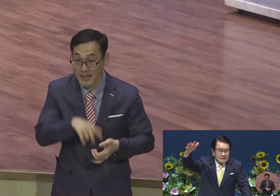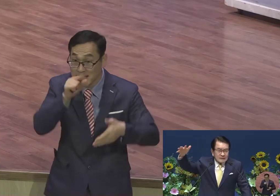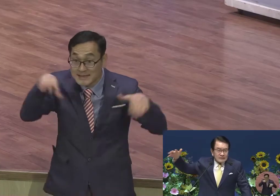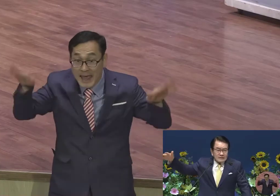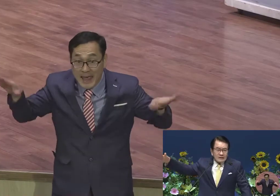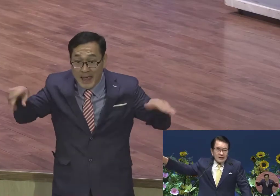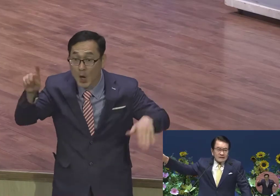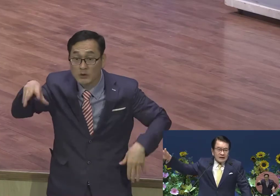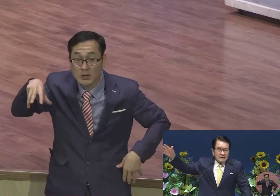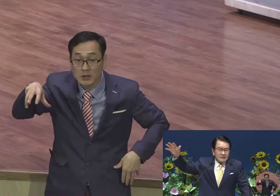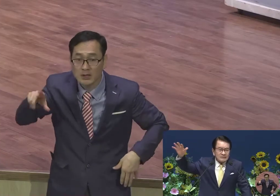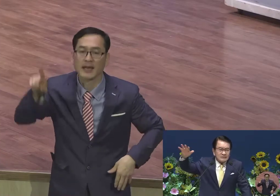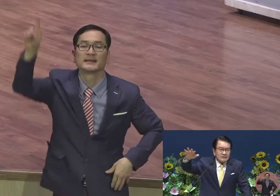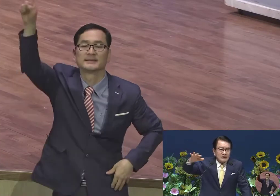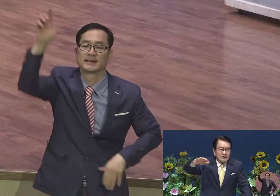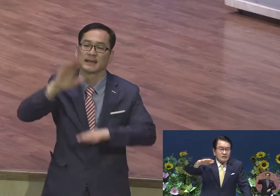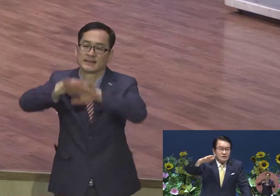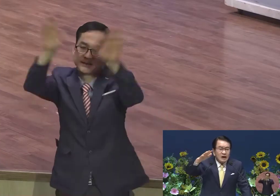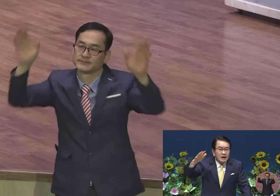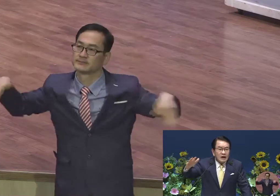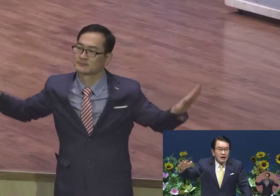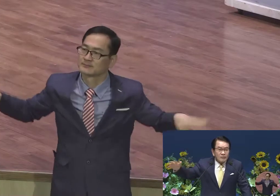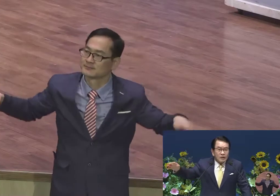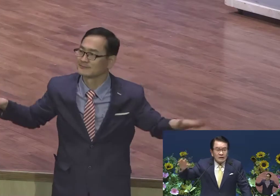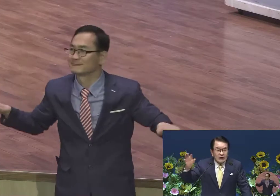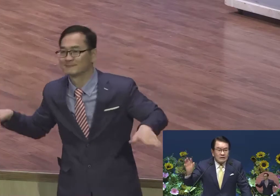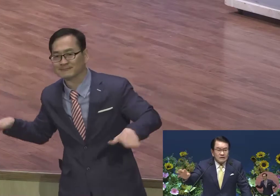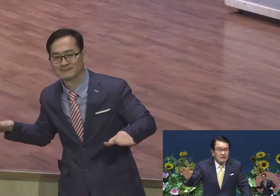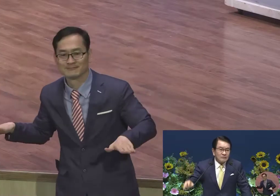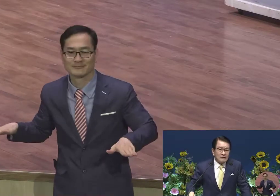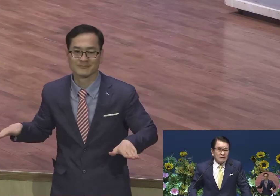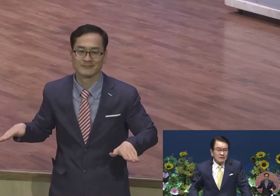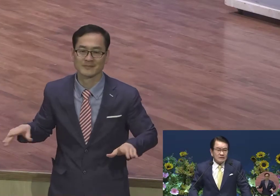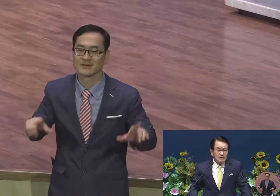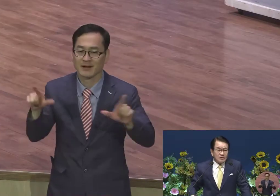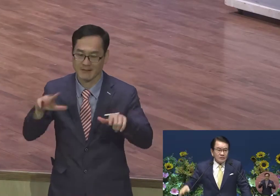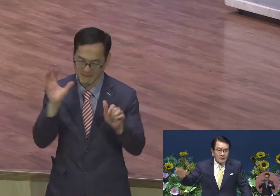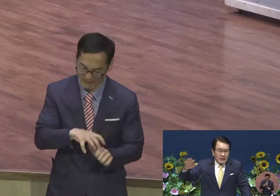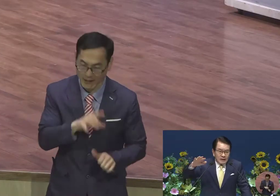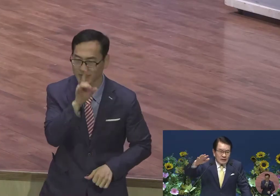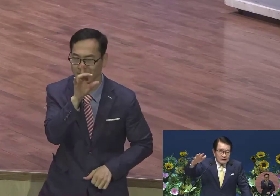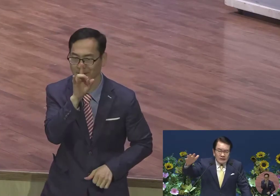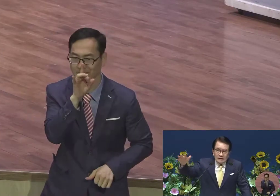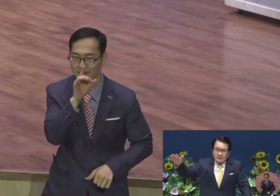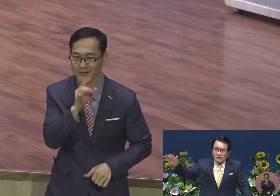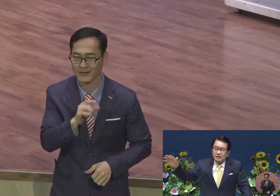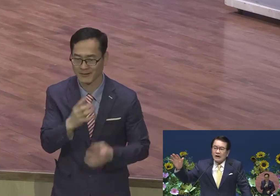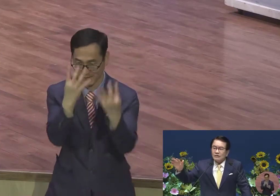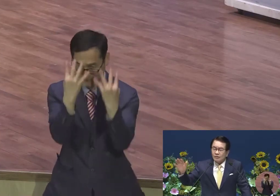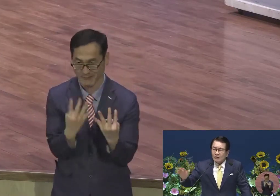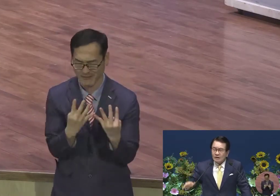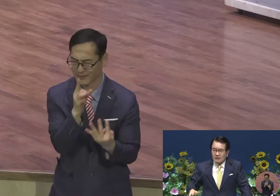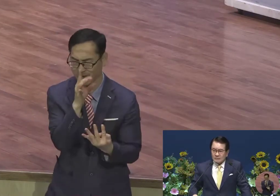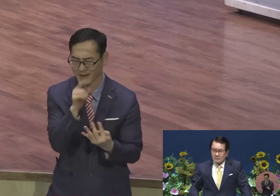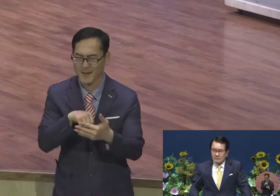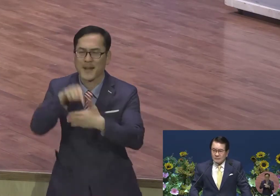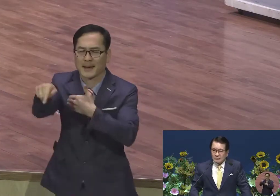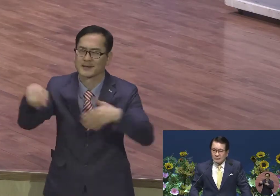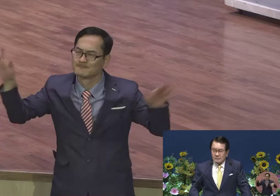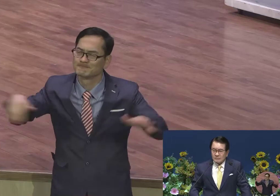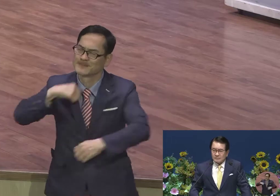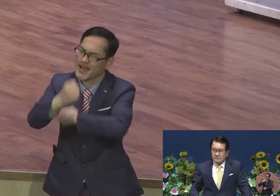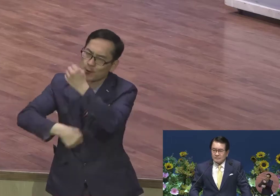확 날아다니면서 살아야 행복하게 갇혀있으면 안 돼. 확 다녀야 돼요. 그게 창조 원리.